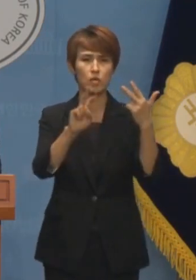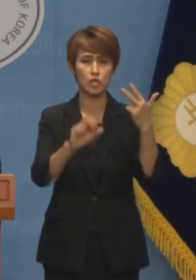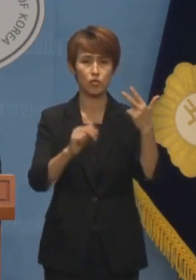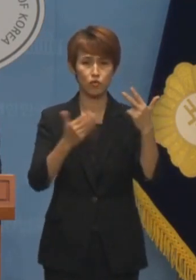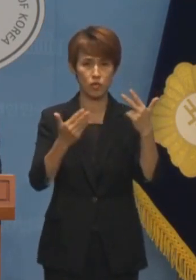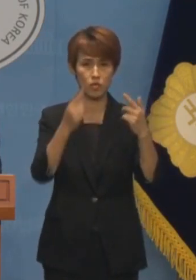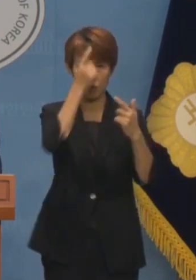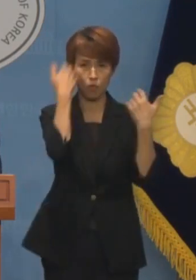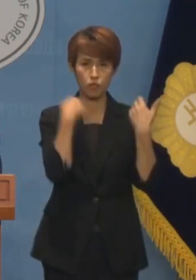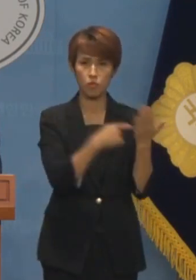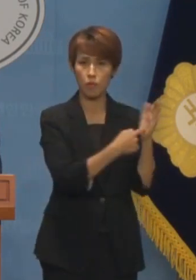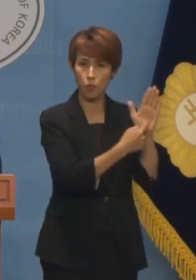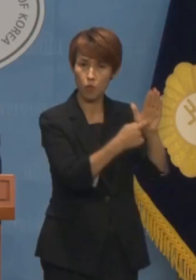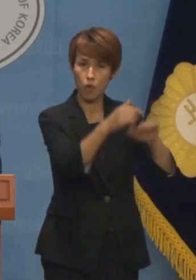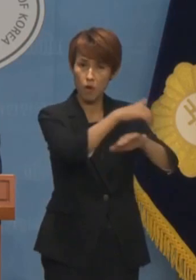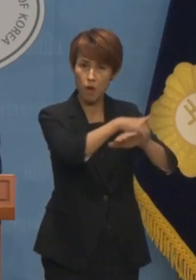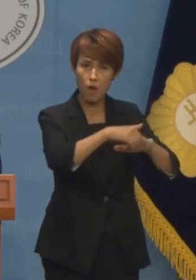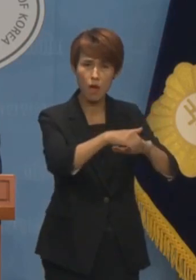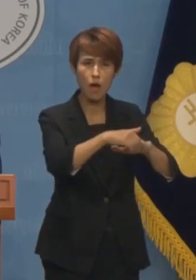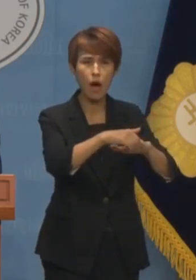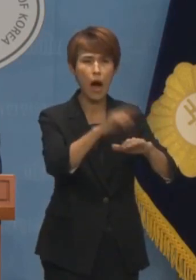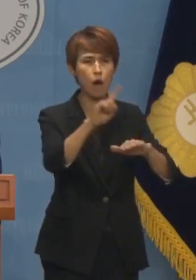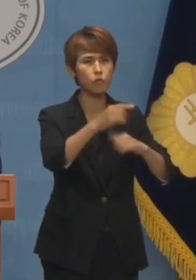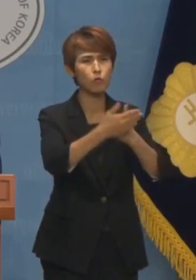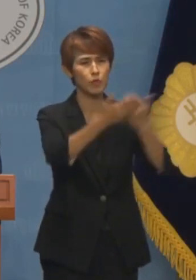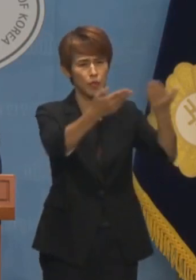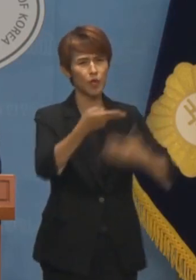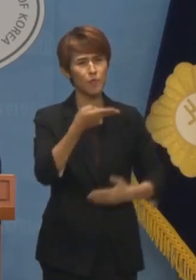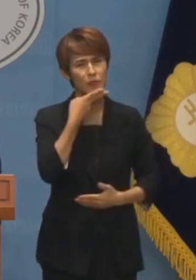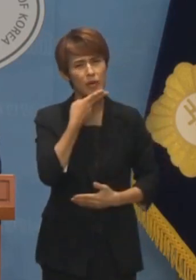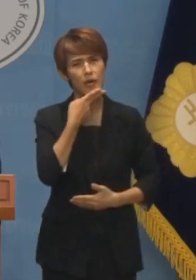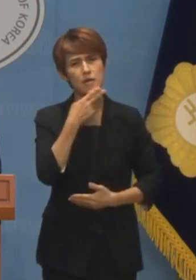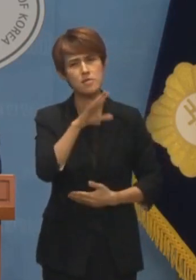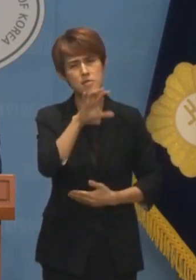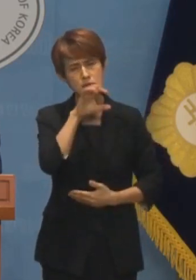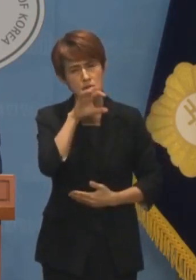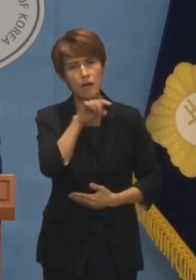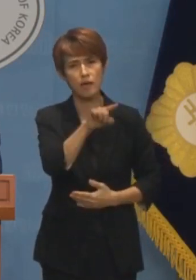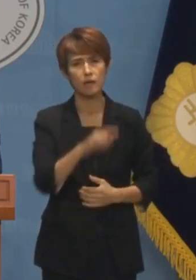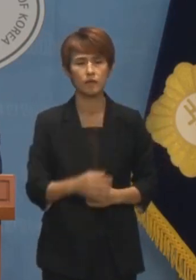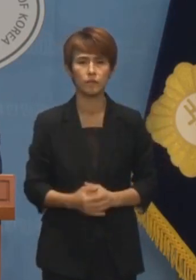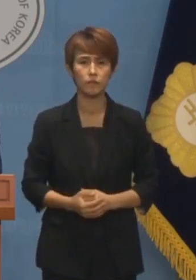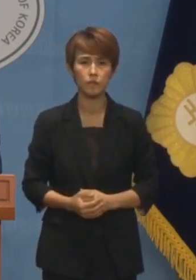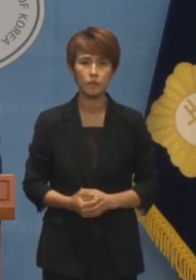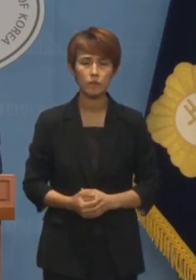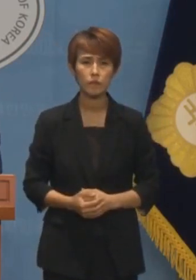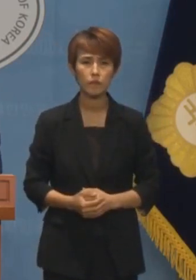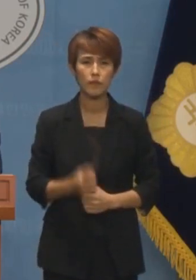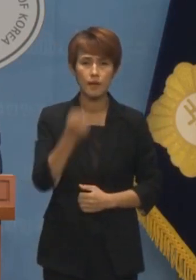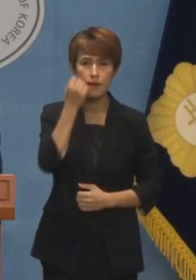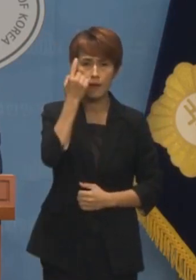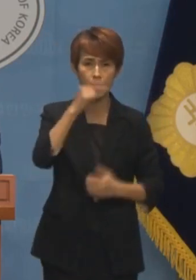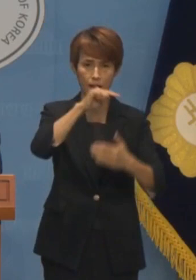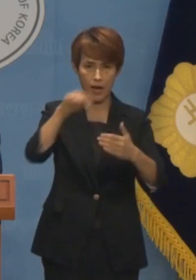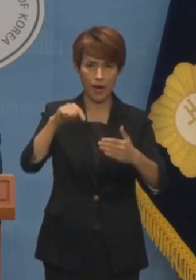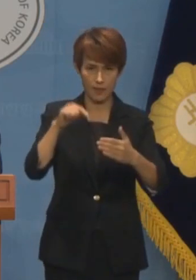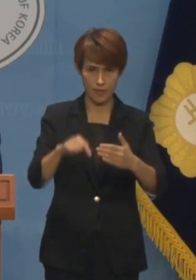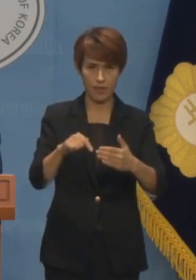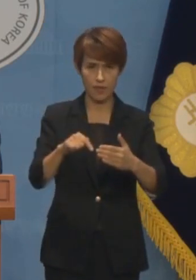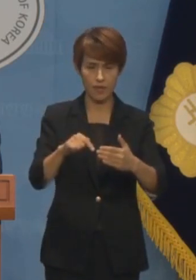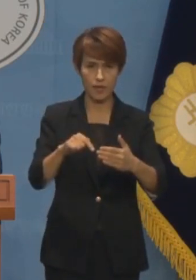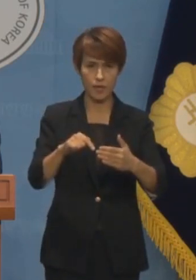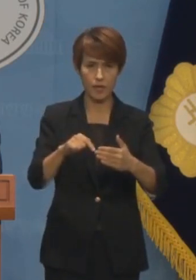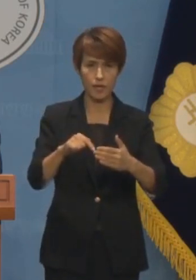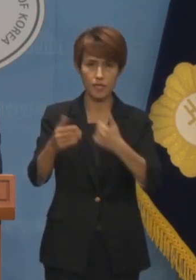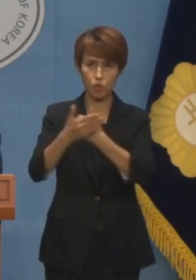발표한 대책은 아무런 대책이 되지 않는다고 입을 모았습니다. 한 달 이내에 실질적 지원